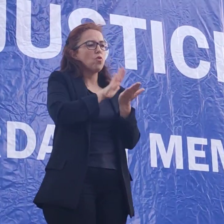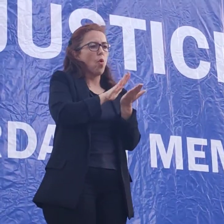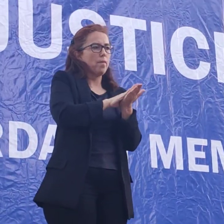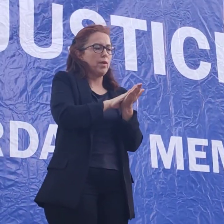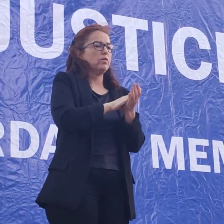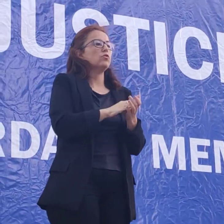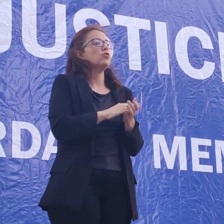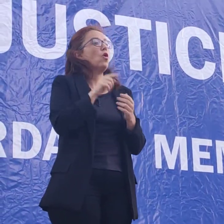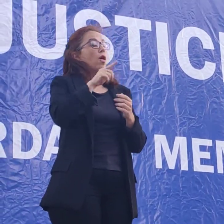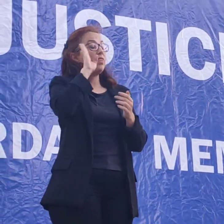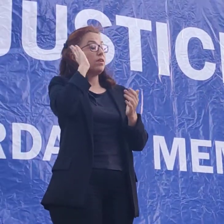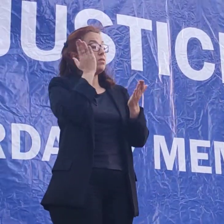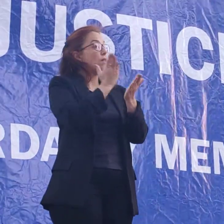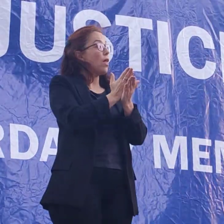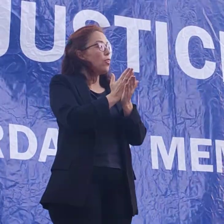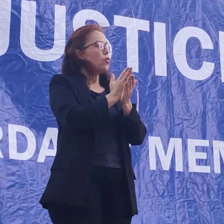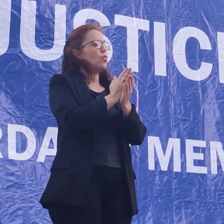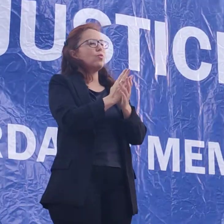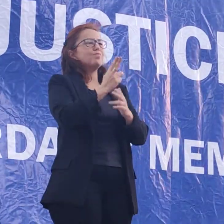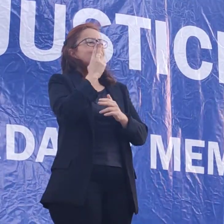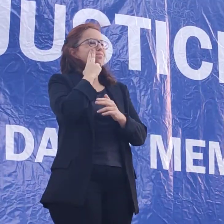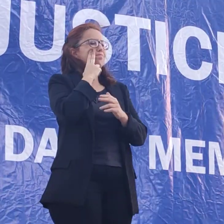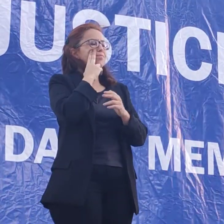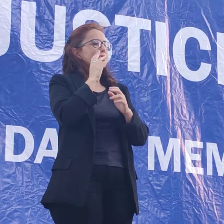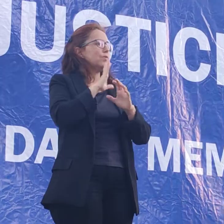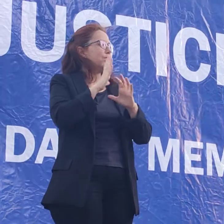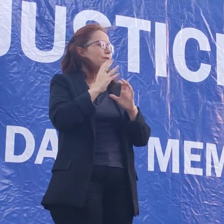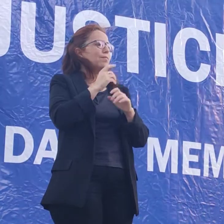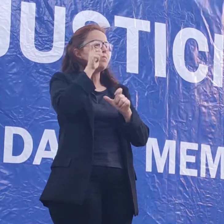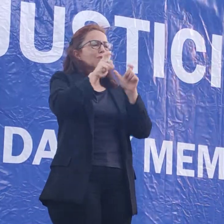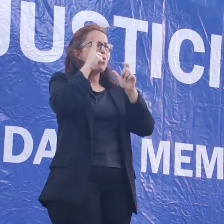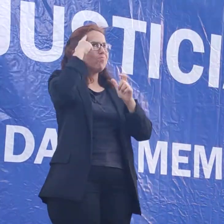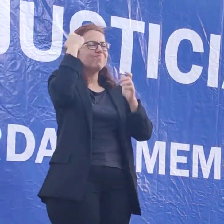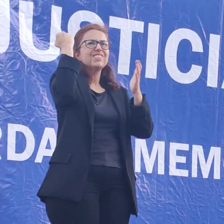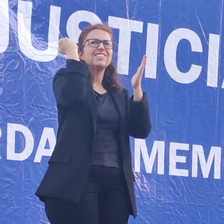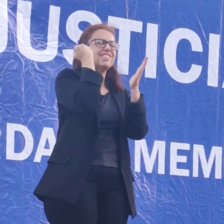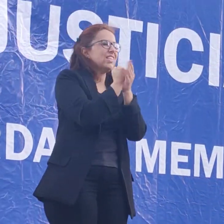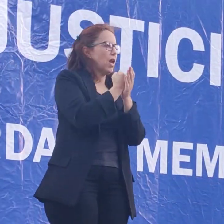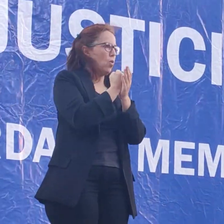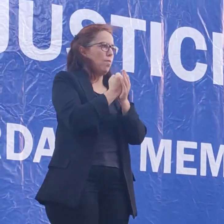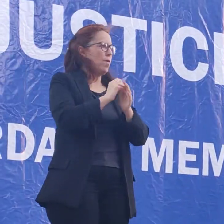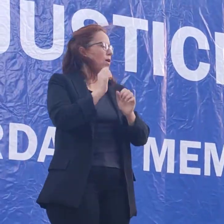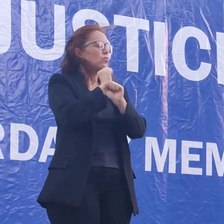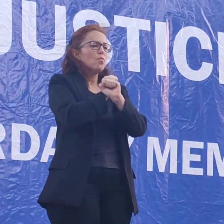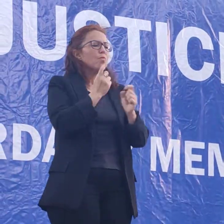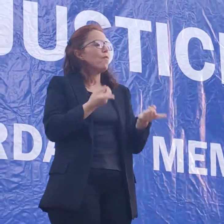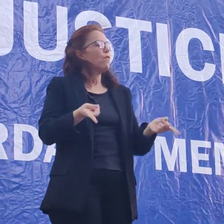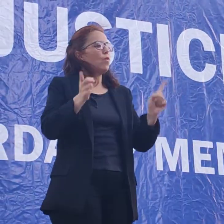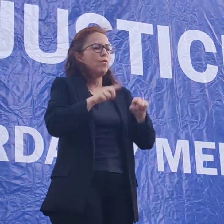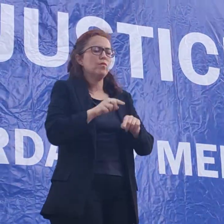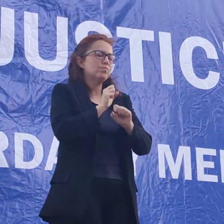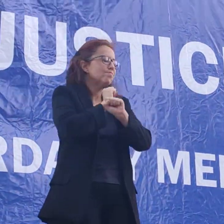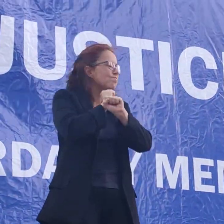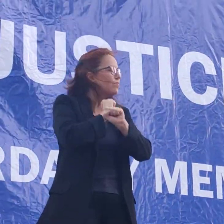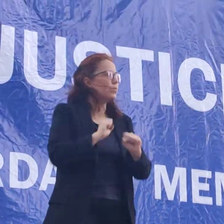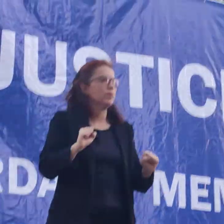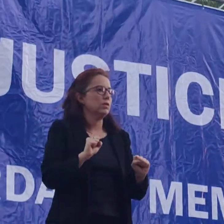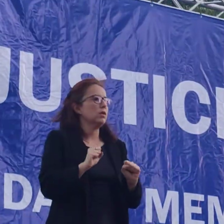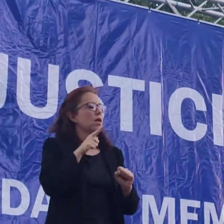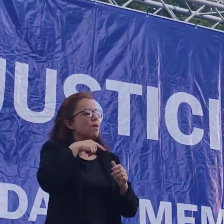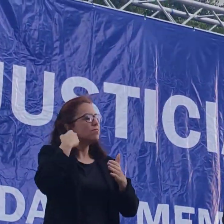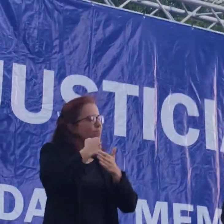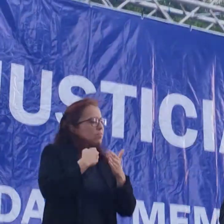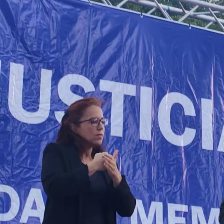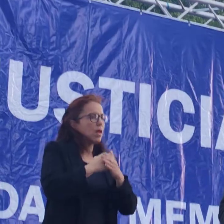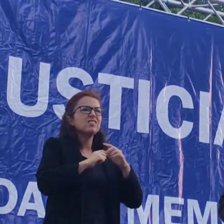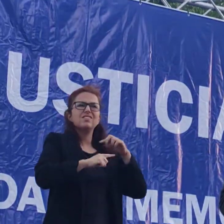tragedia traumatizante que, por el bien del país y de su gente, nunca más debe volver a repetirse. En esa batalla